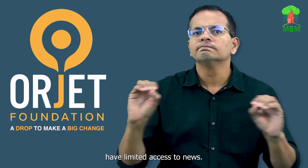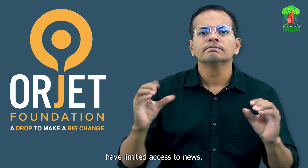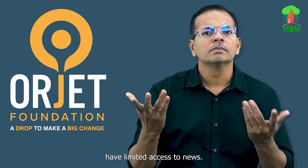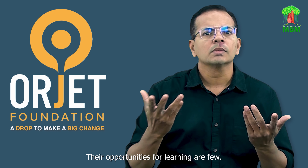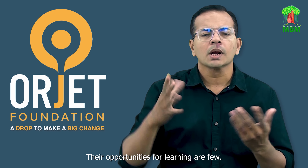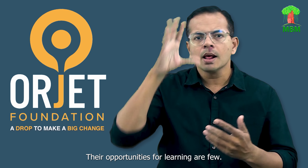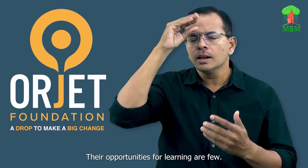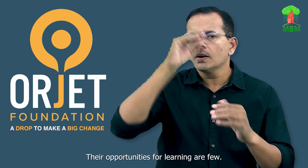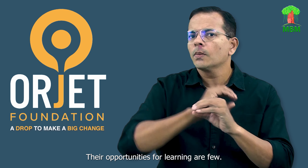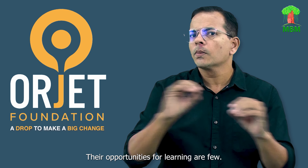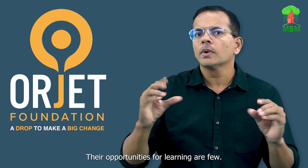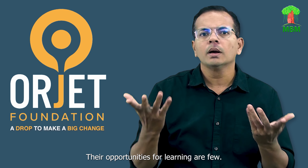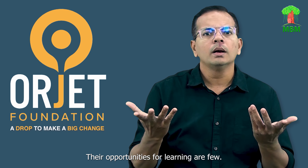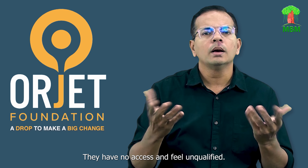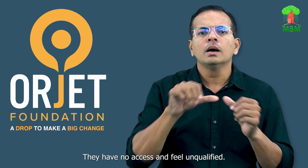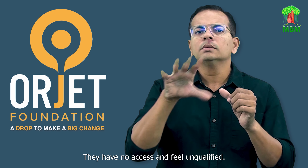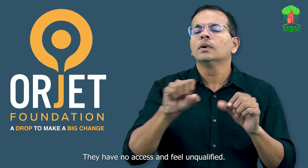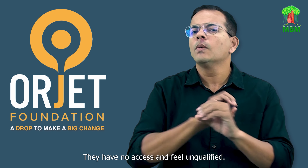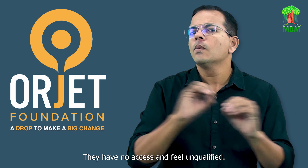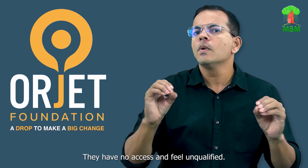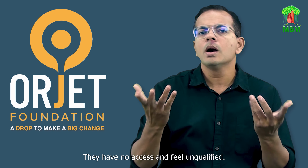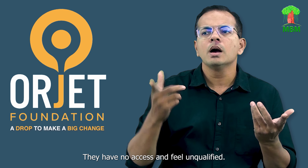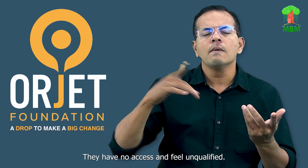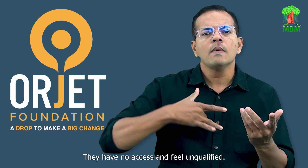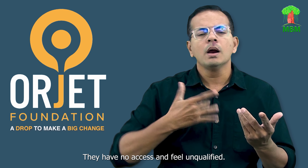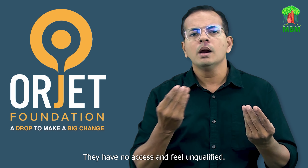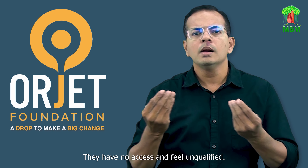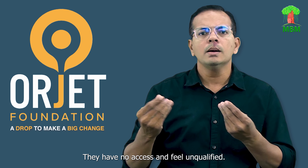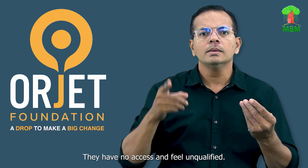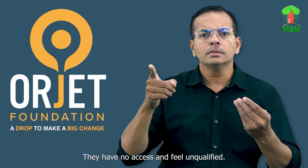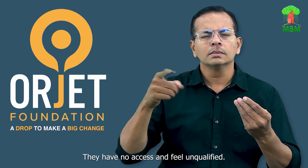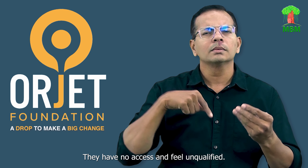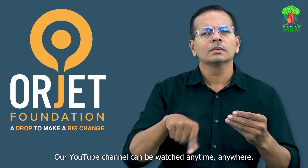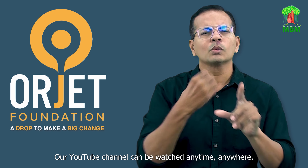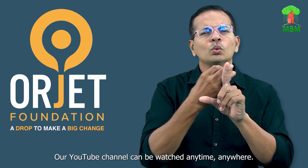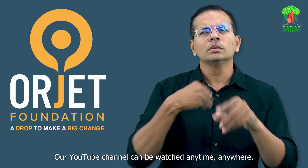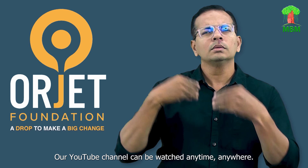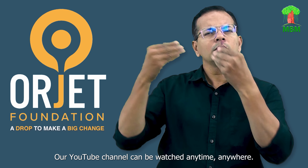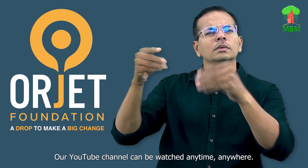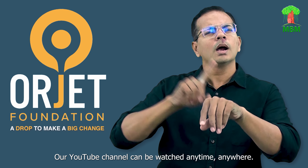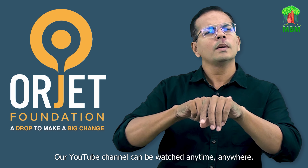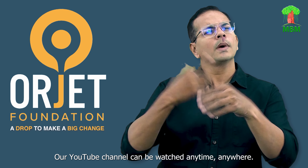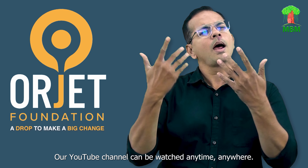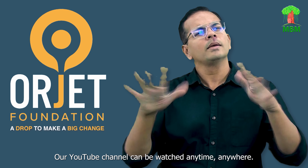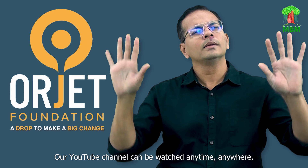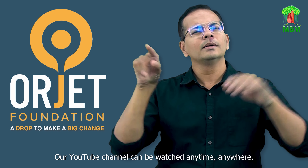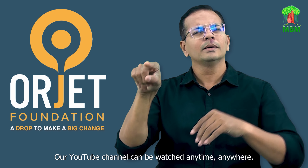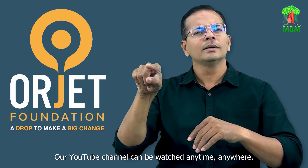सीखने के मौके उनके लिए कम है, उनकी पहुंच कम ह और इसलिए आत्मविश्वास भी, हमारे यूट्यूब चैनल आप कही पर भी,